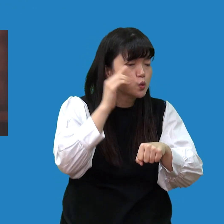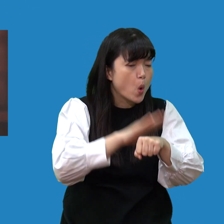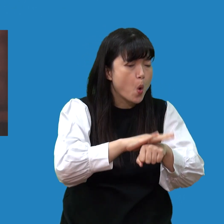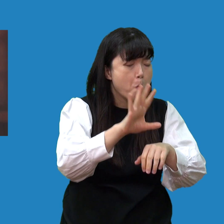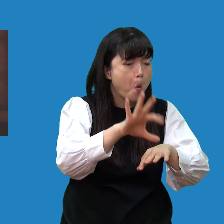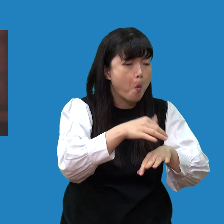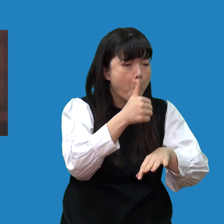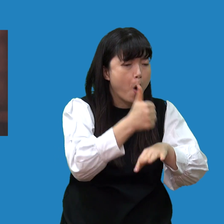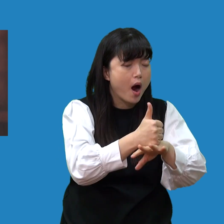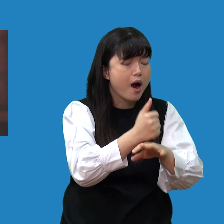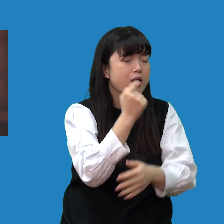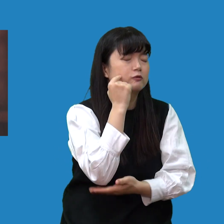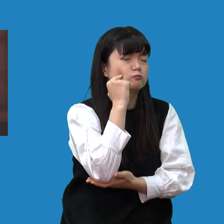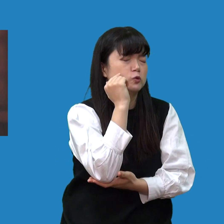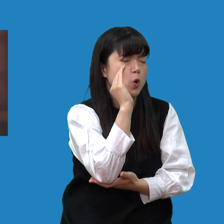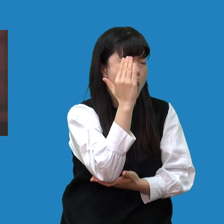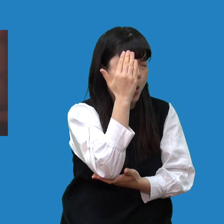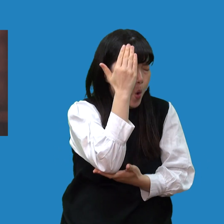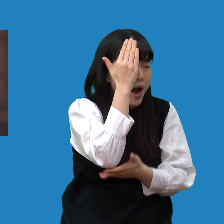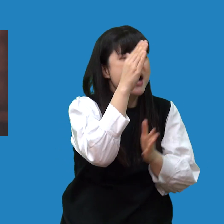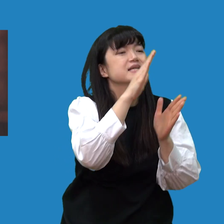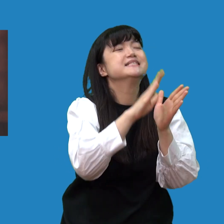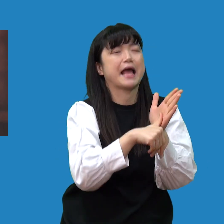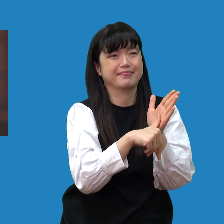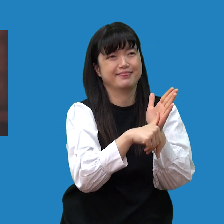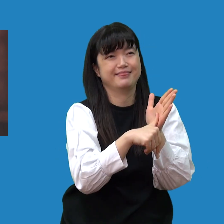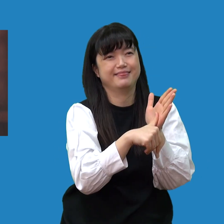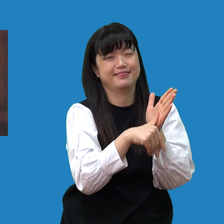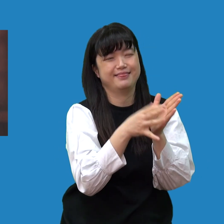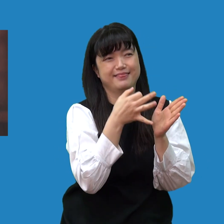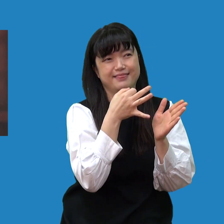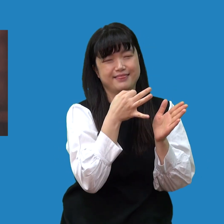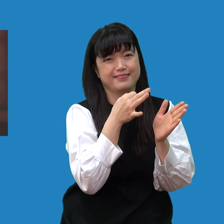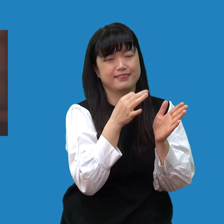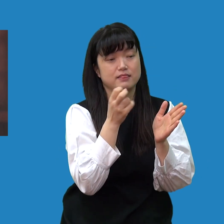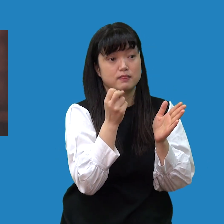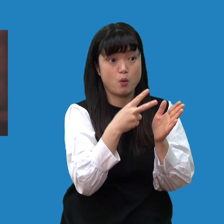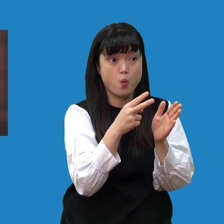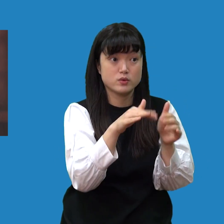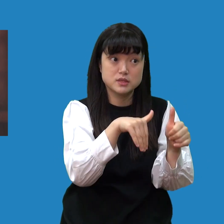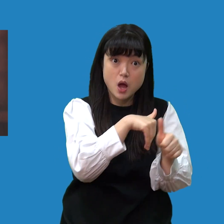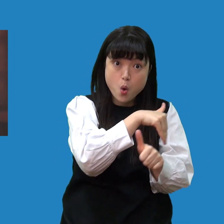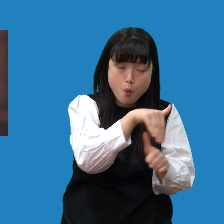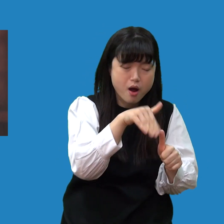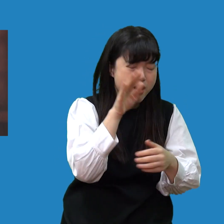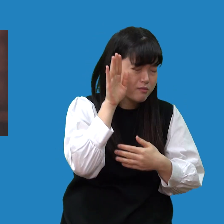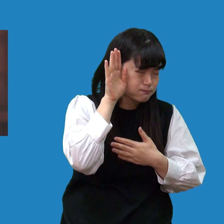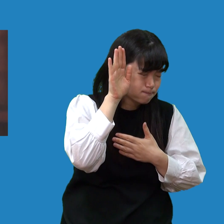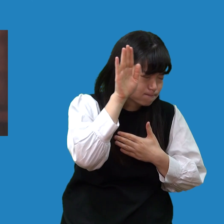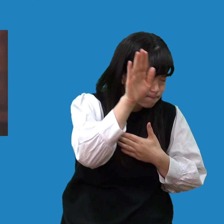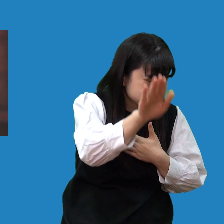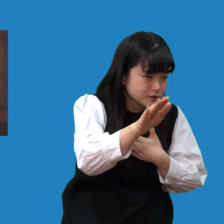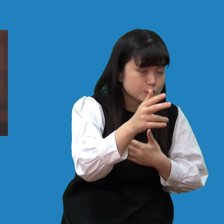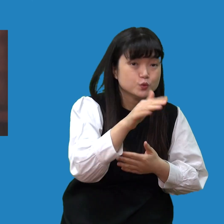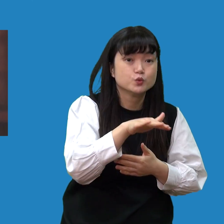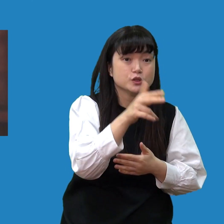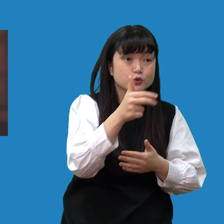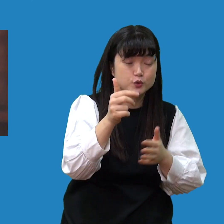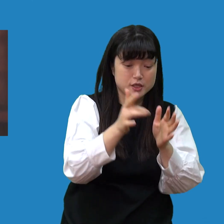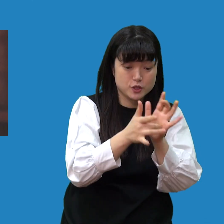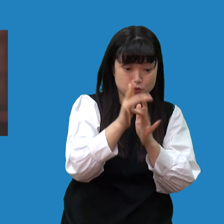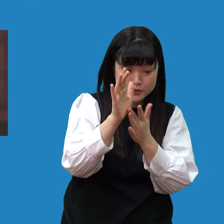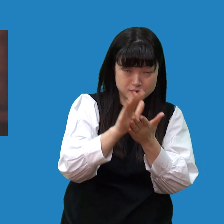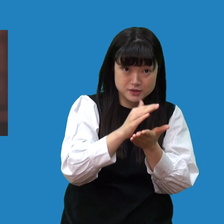솔로몬의 영화의 시간이라고 말할 수가 있고, 이런 상황은 장차 우리 주